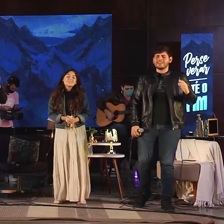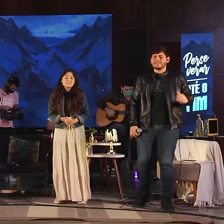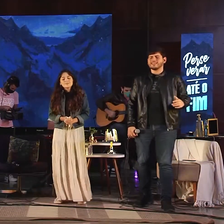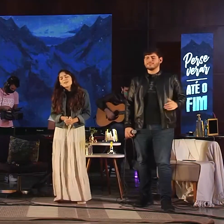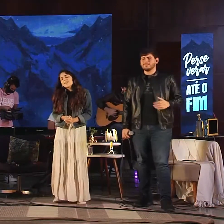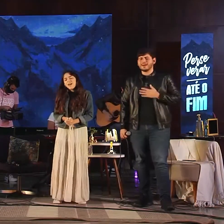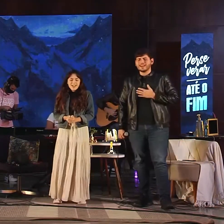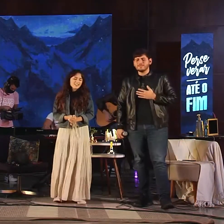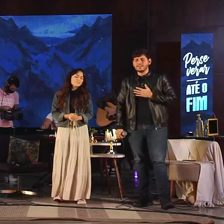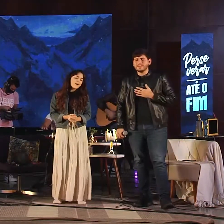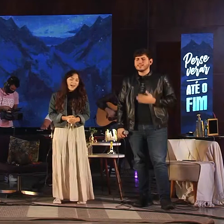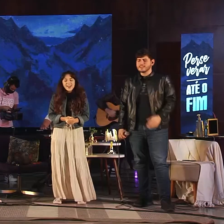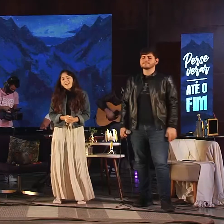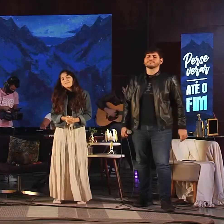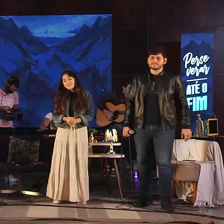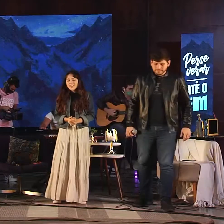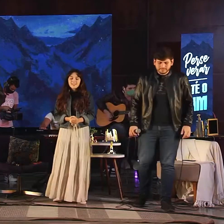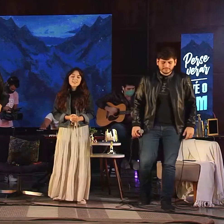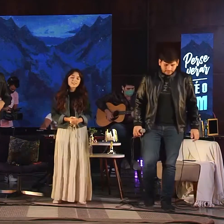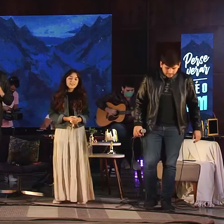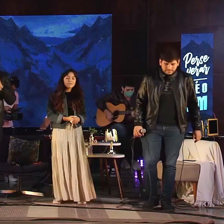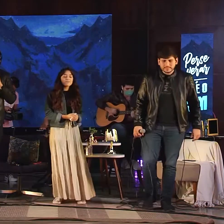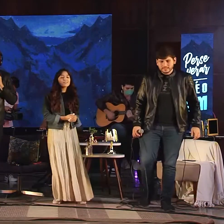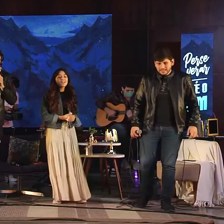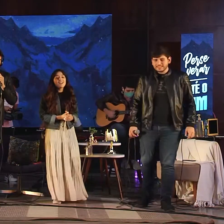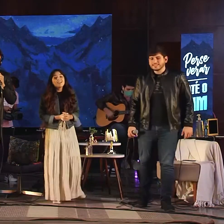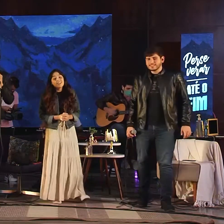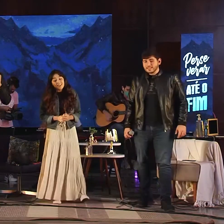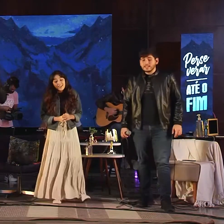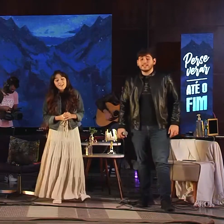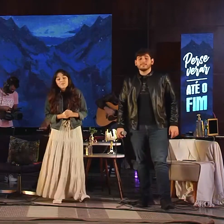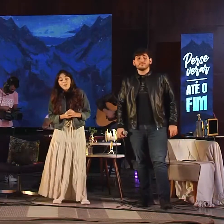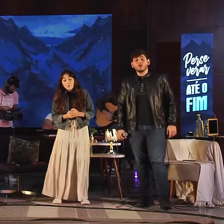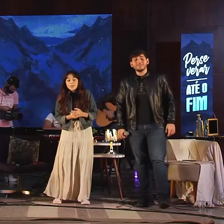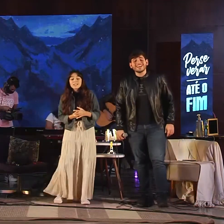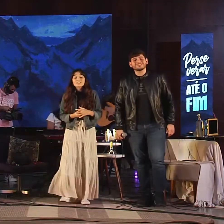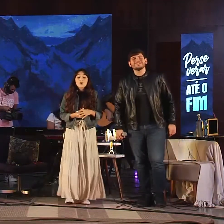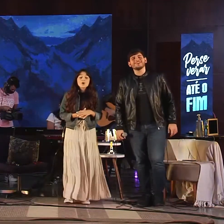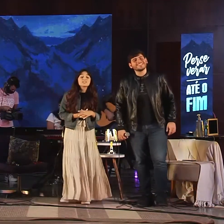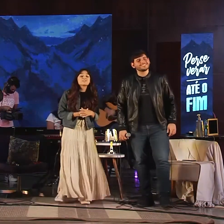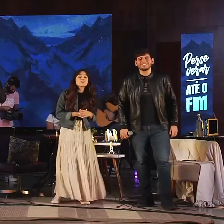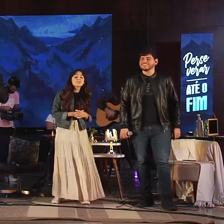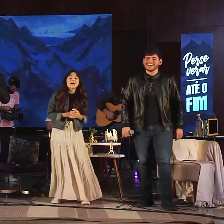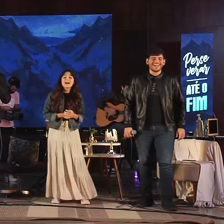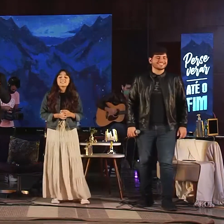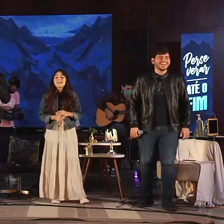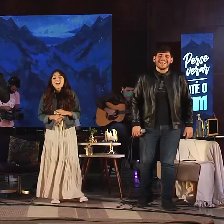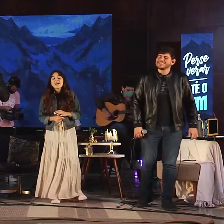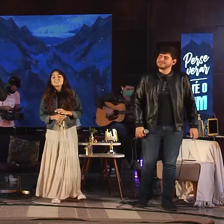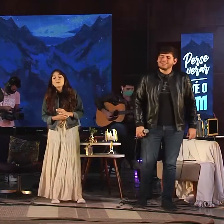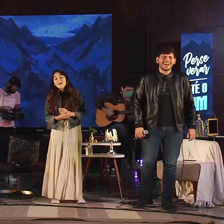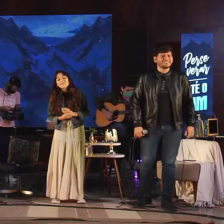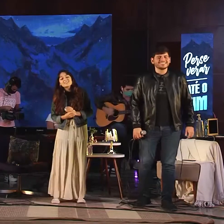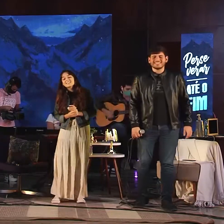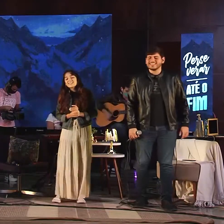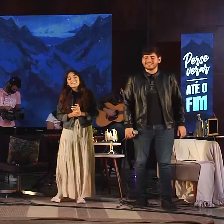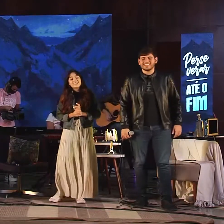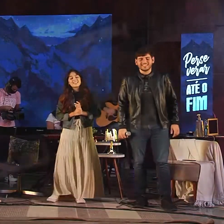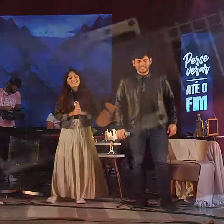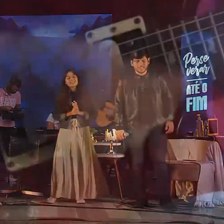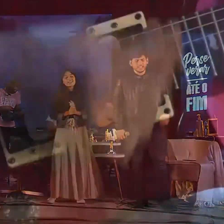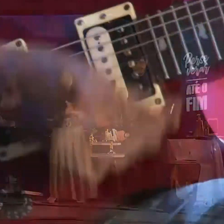eleito dos milhares para mim. Levou-me as dores todas, as